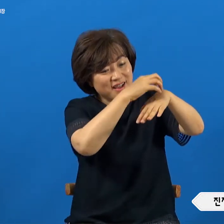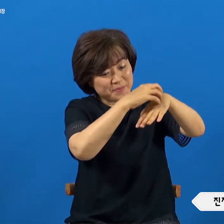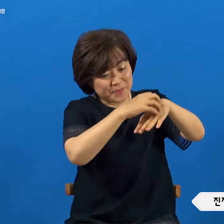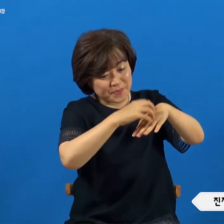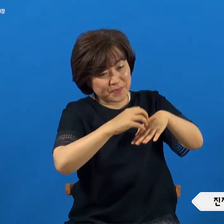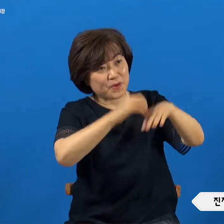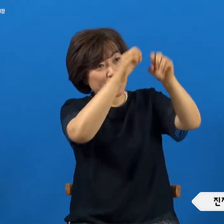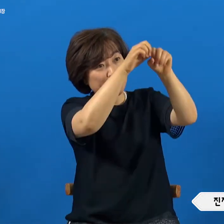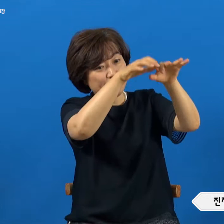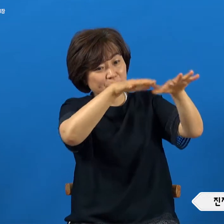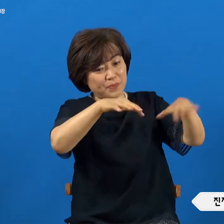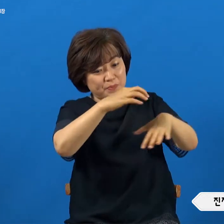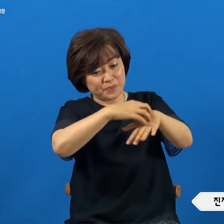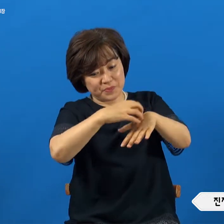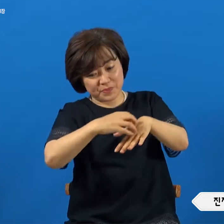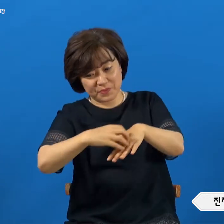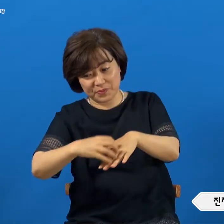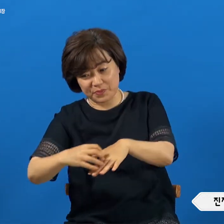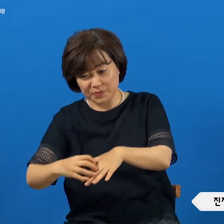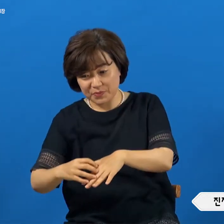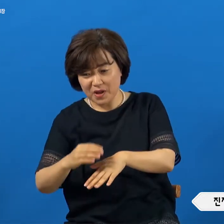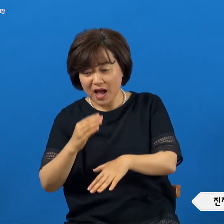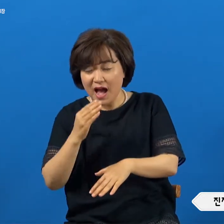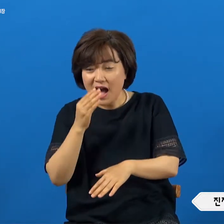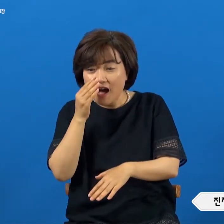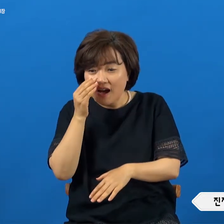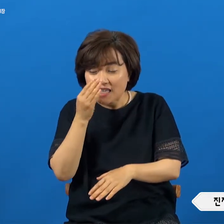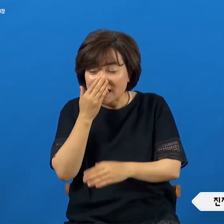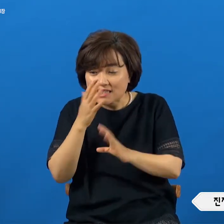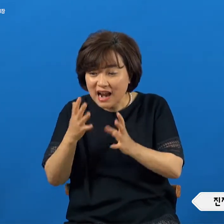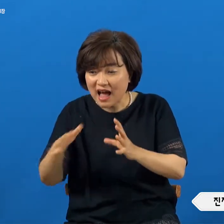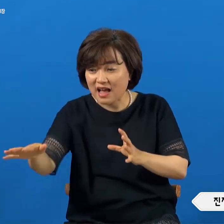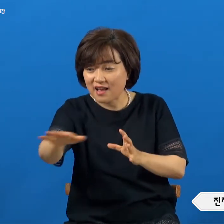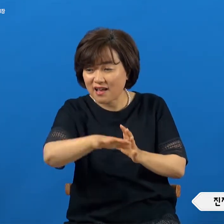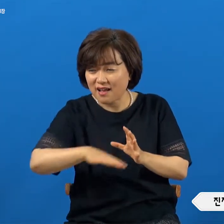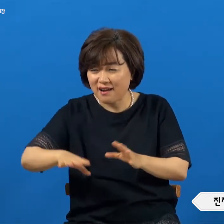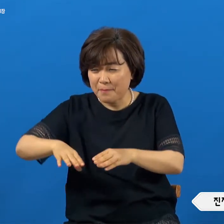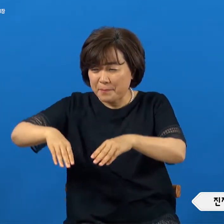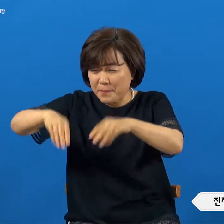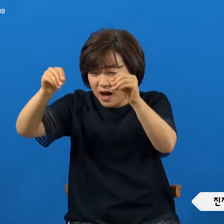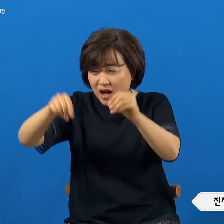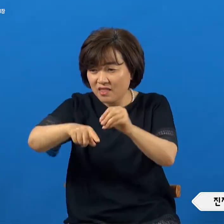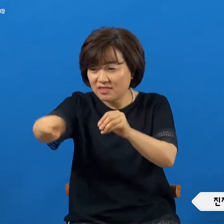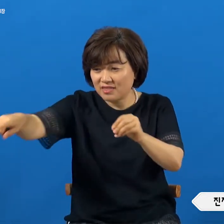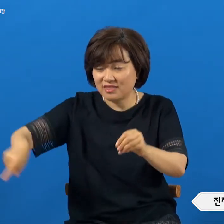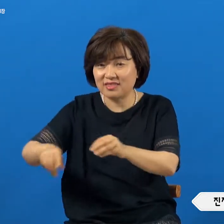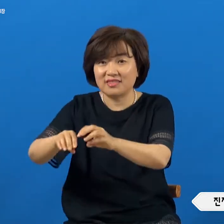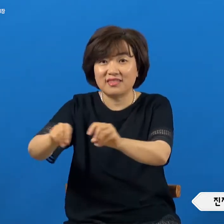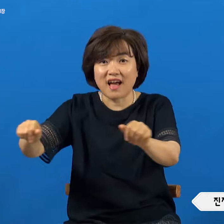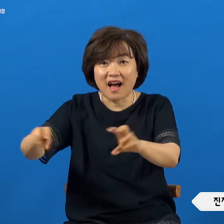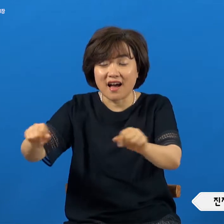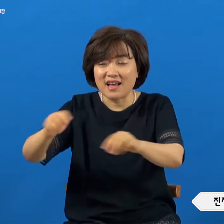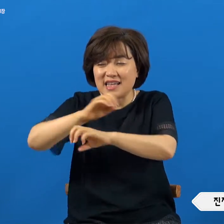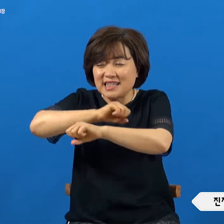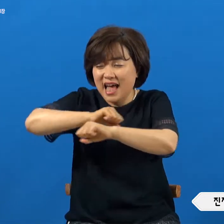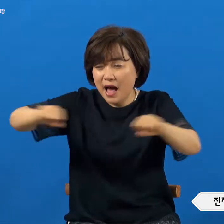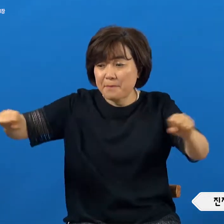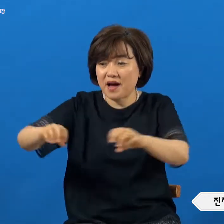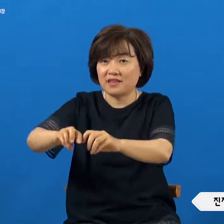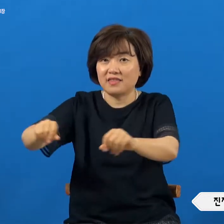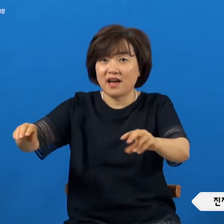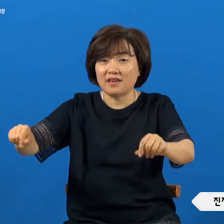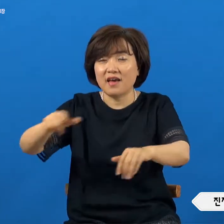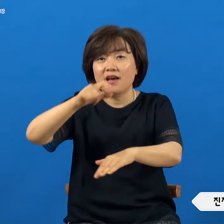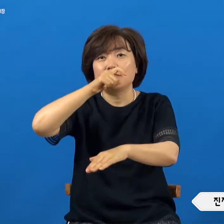사막의 온 지방에 골고루 촉촉히 적시는 모습을 성경은 설명합니다. 마치